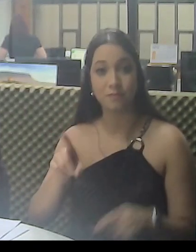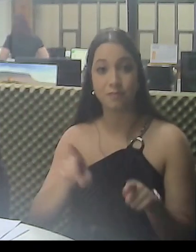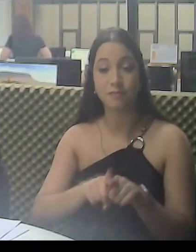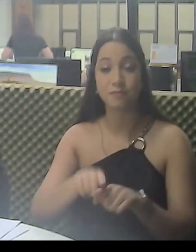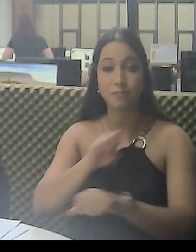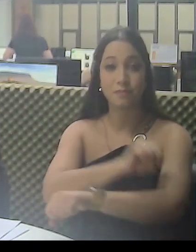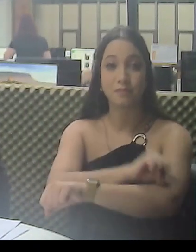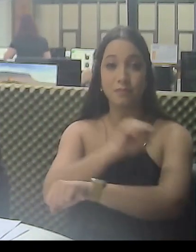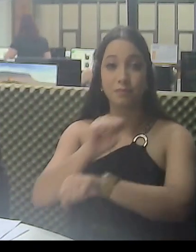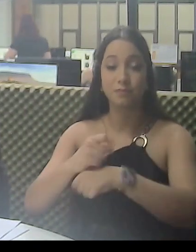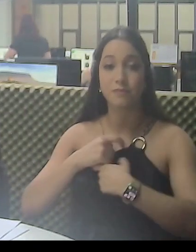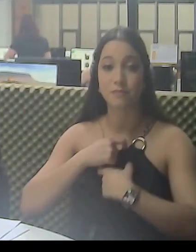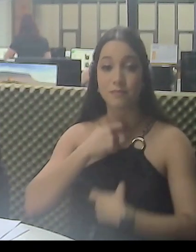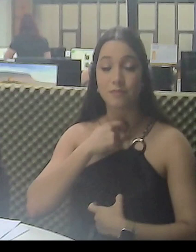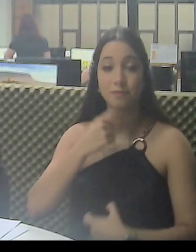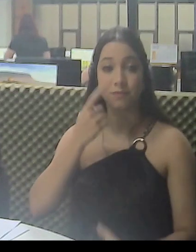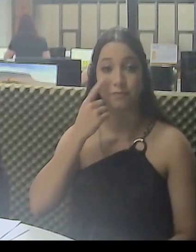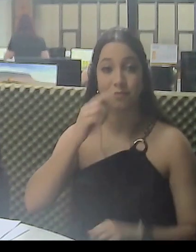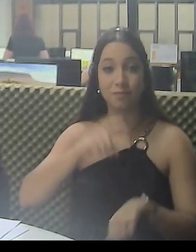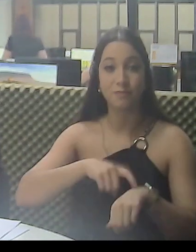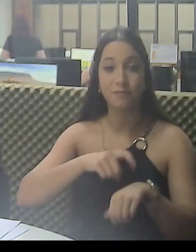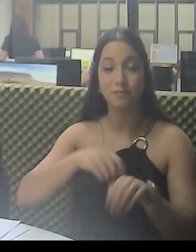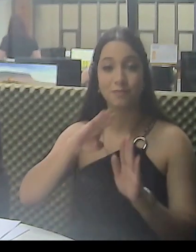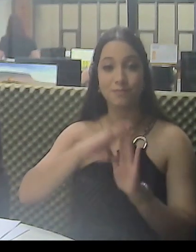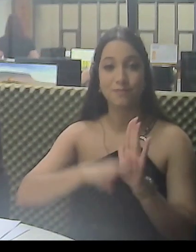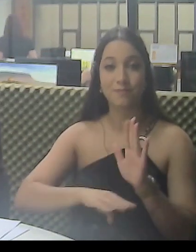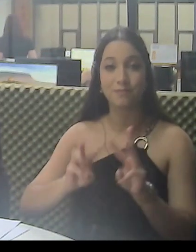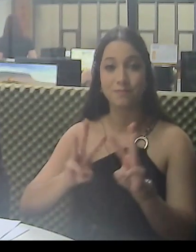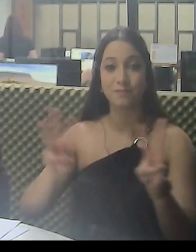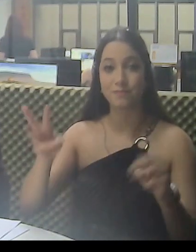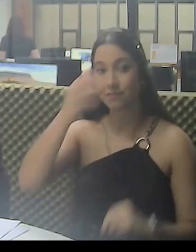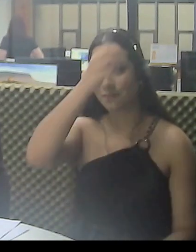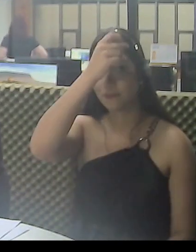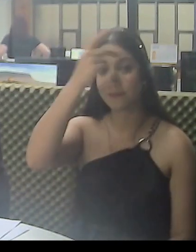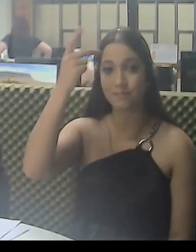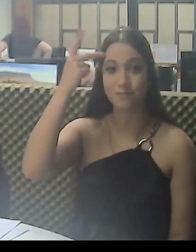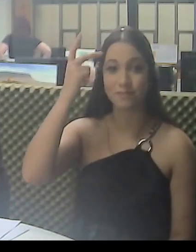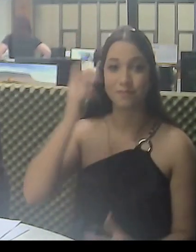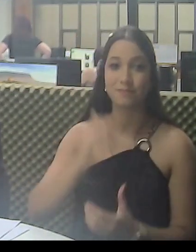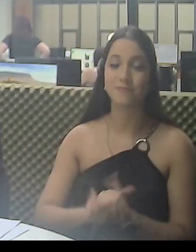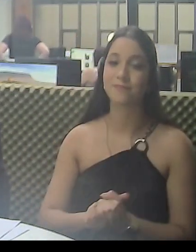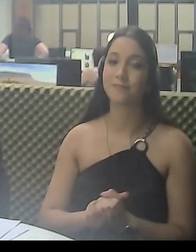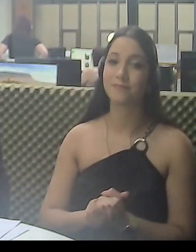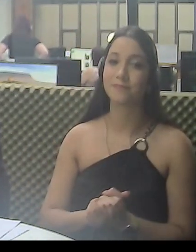SESI Gravatás. Confira os horários no portal da Prefeitura.